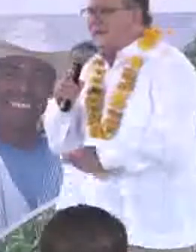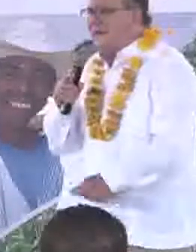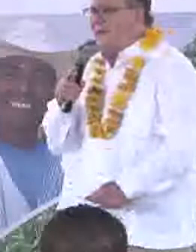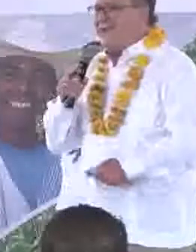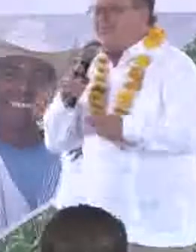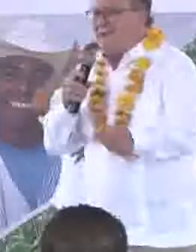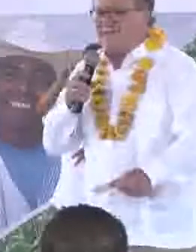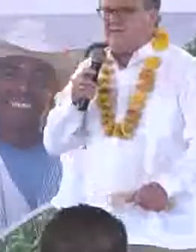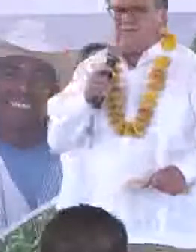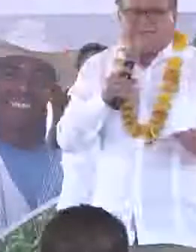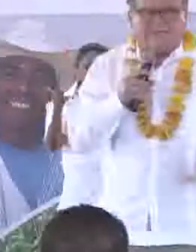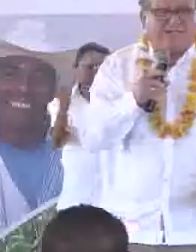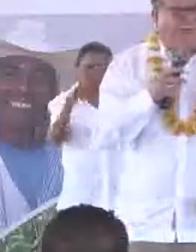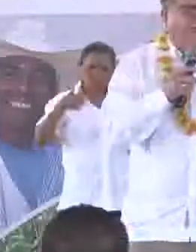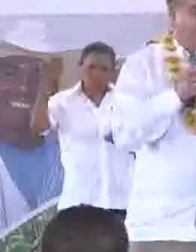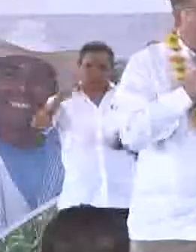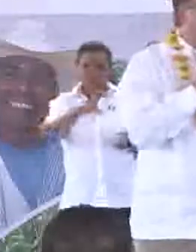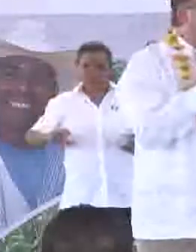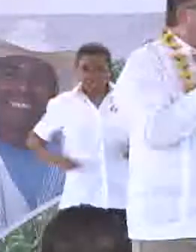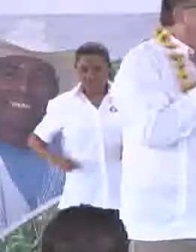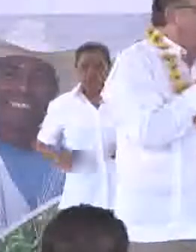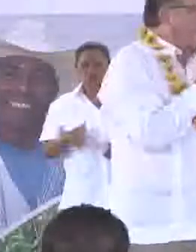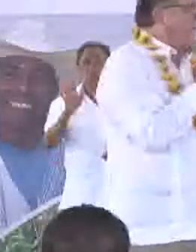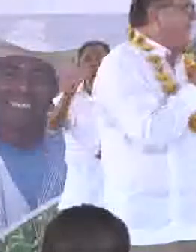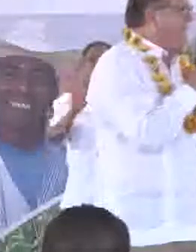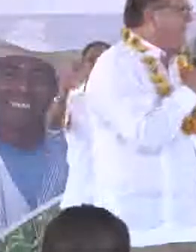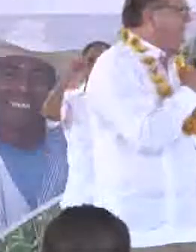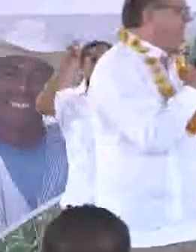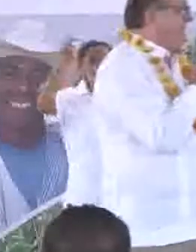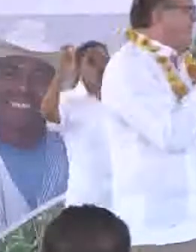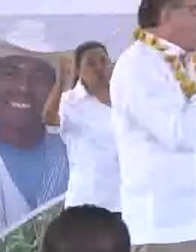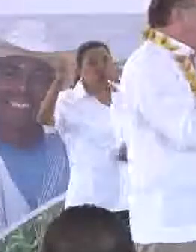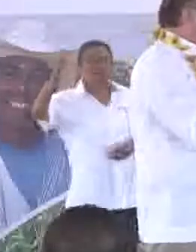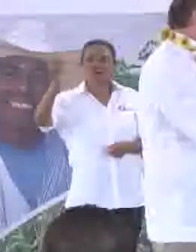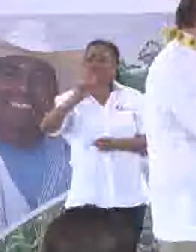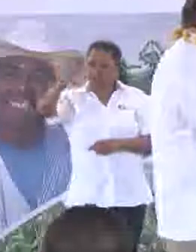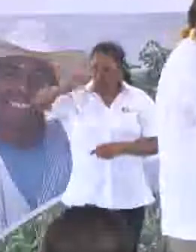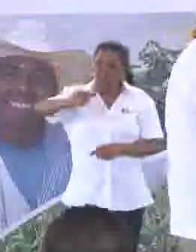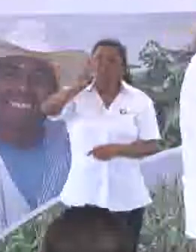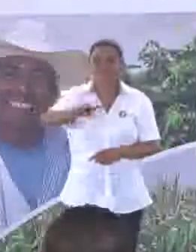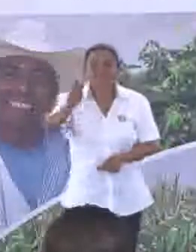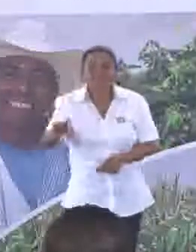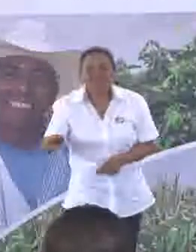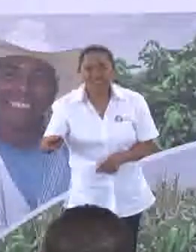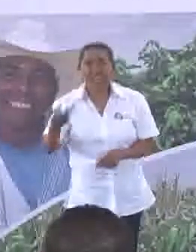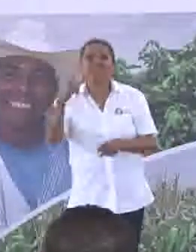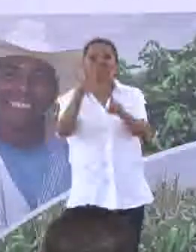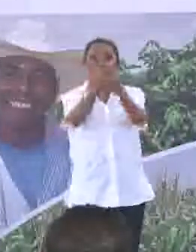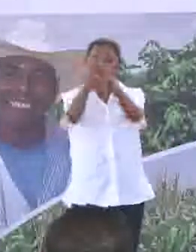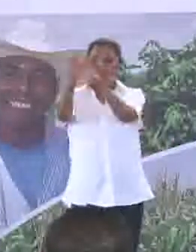una idea, una demanda, una petición, hoy es una realidad. Y si logramos todo